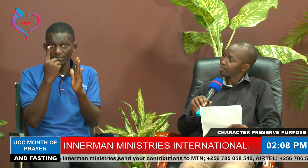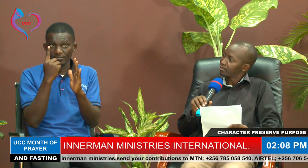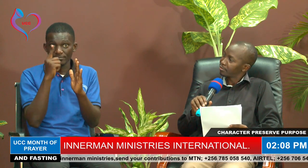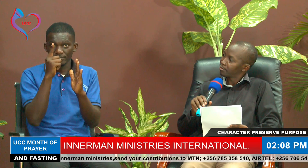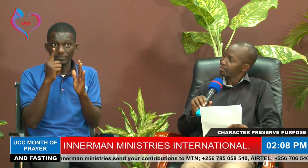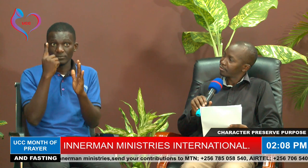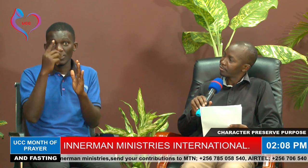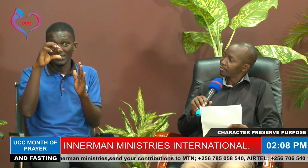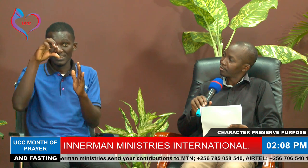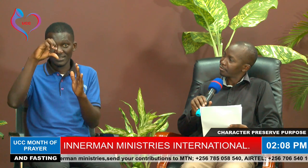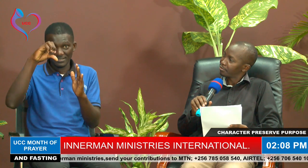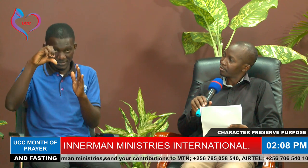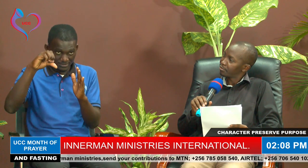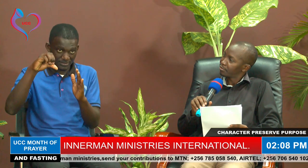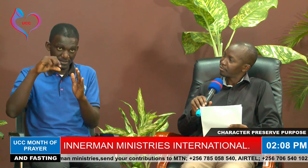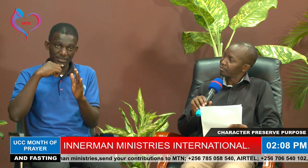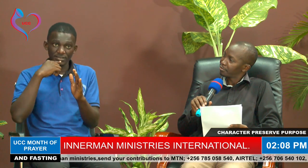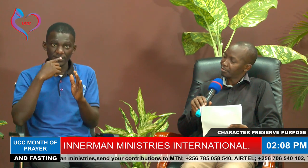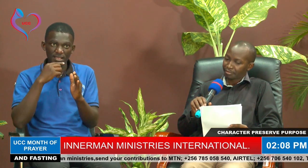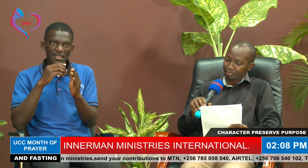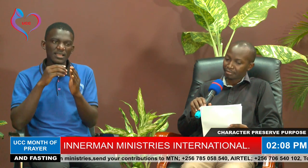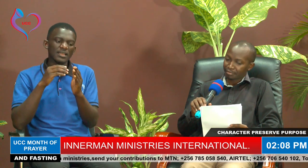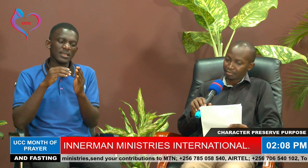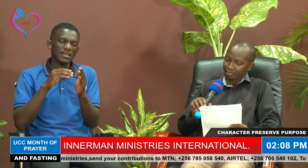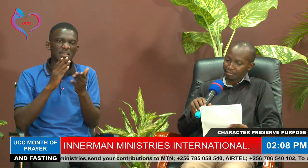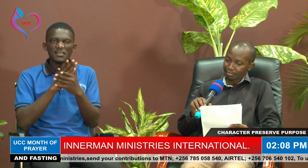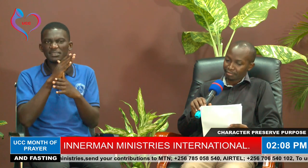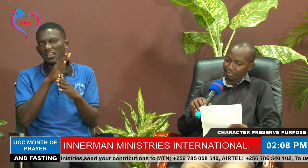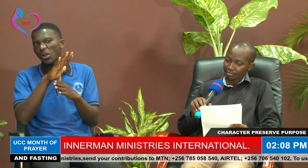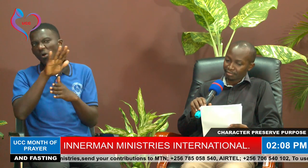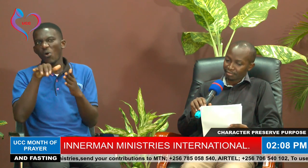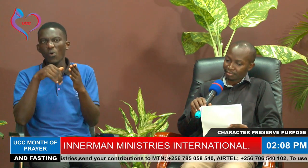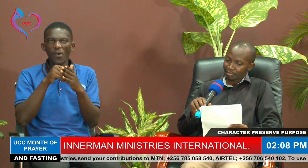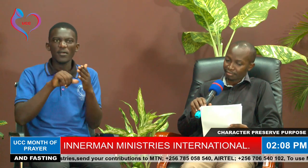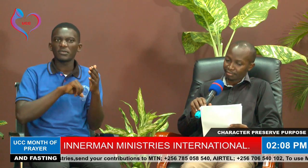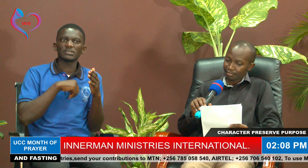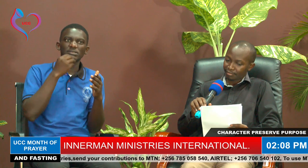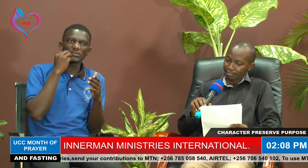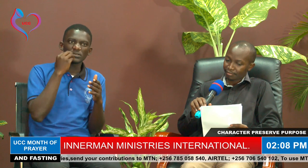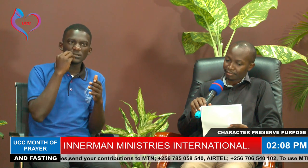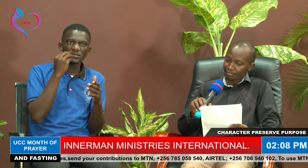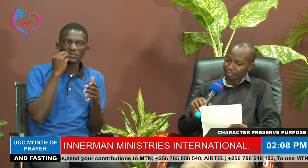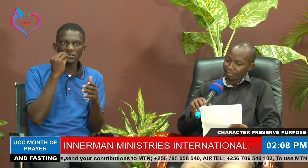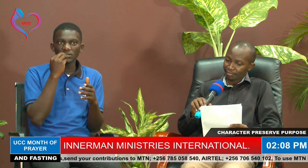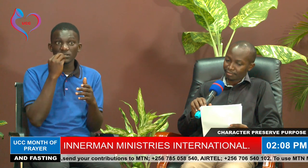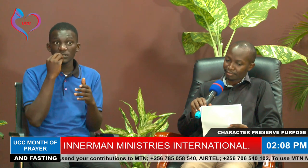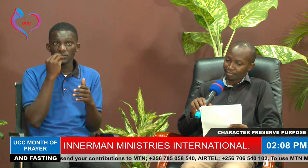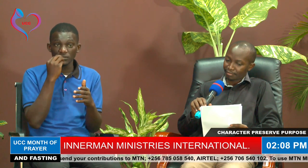mwenda nti baba malabidi bina bivai semu baga nyokulie bintu ntu bia Nebuchadnezzar Nebuchadnezzar mwenye rukumi na mwenda na